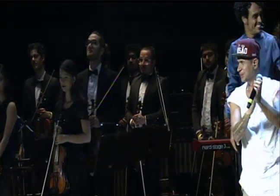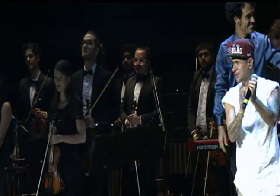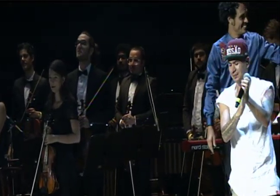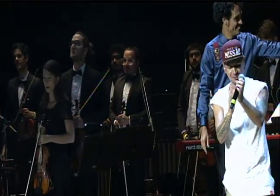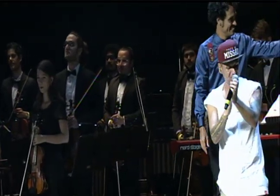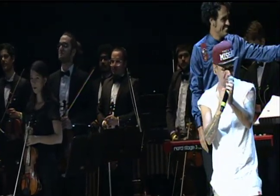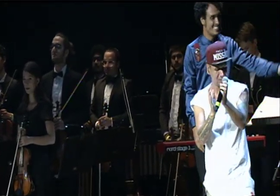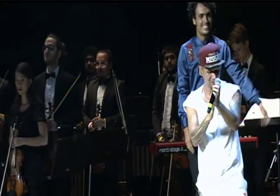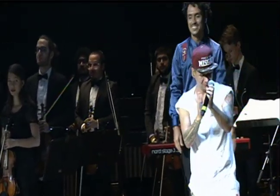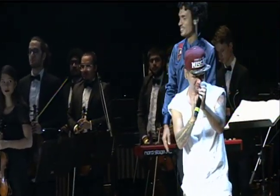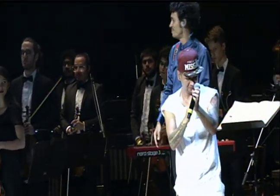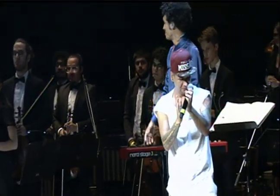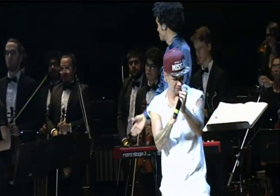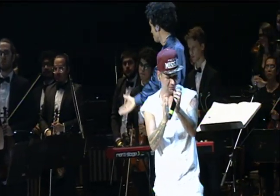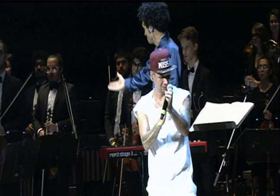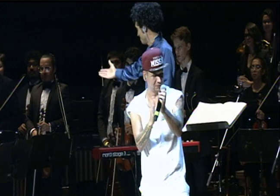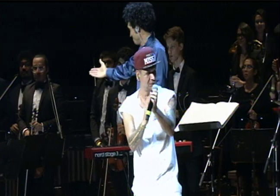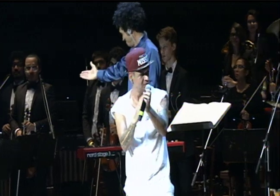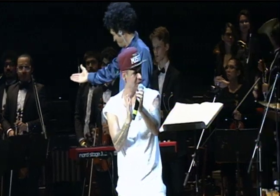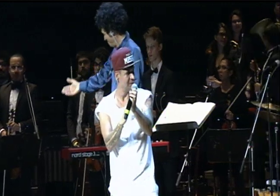grande.